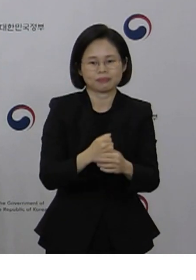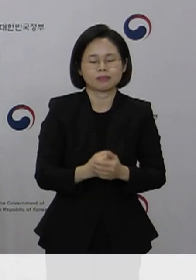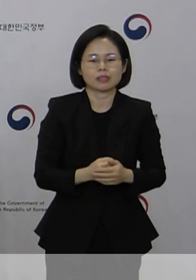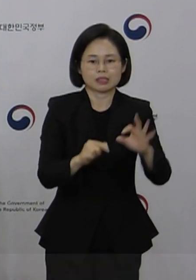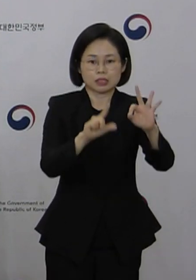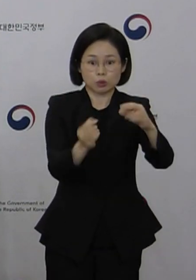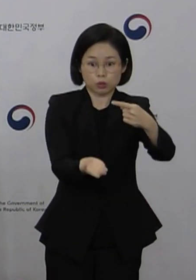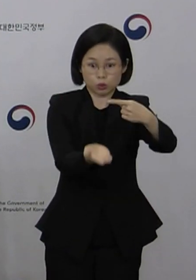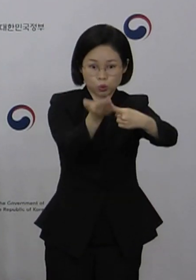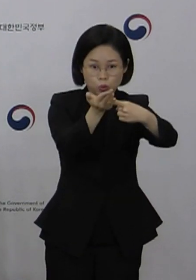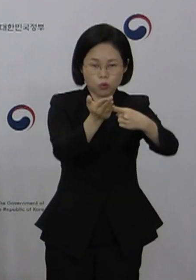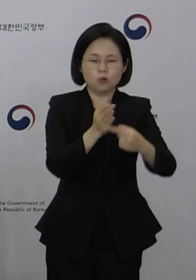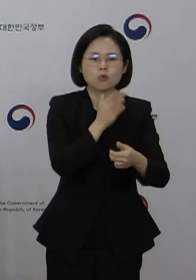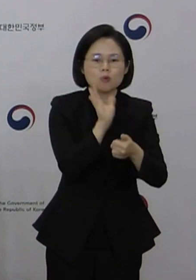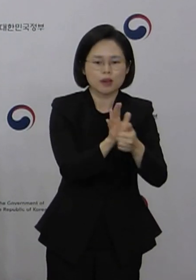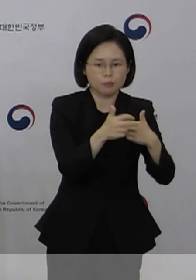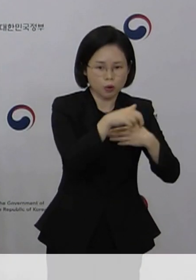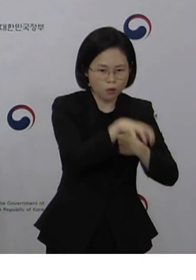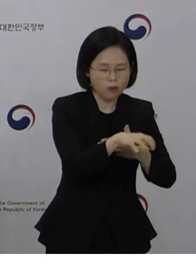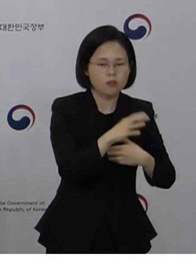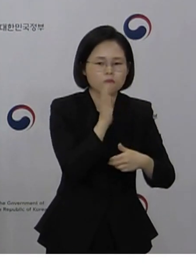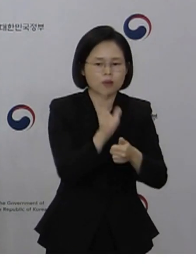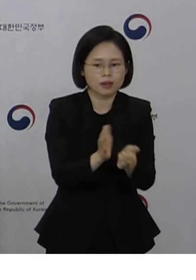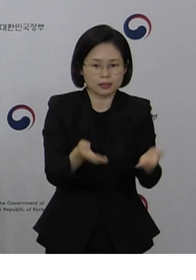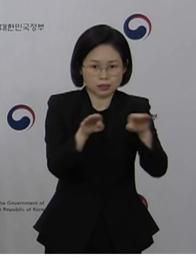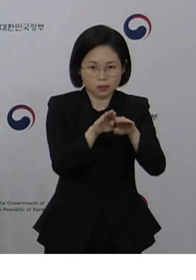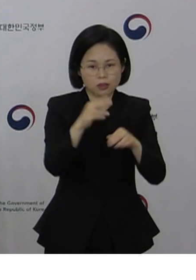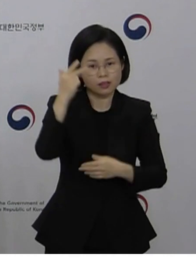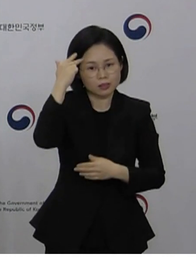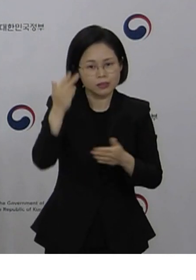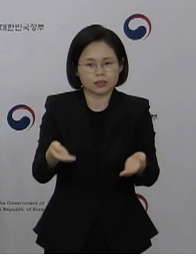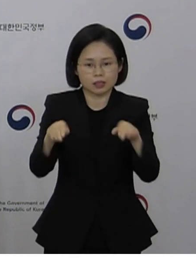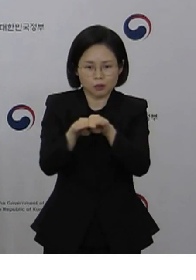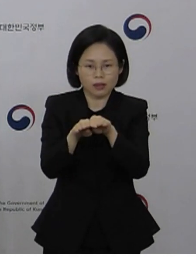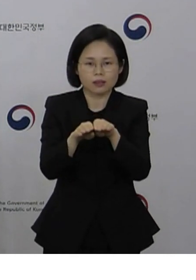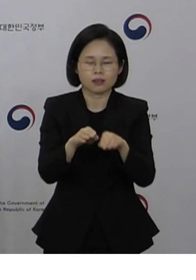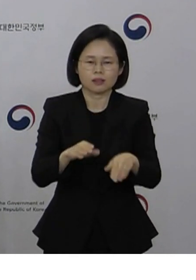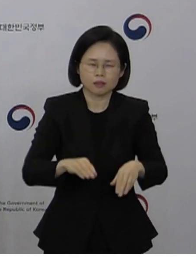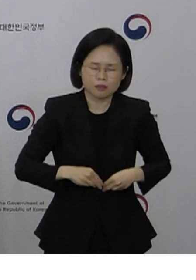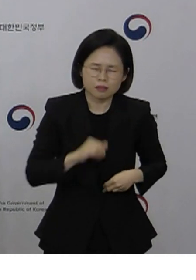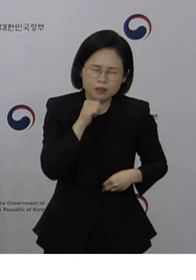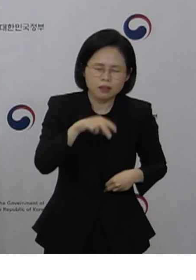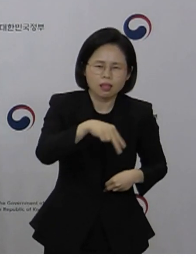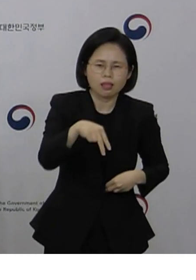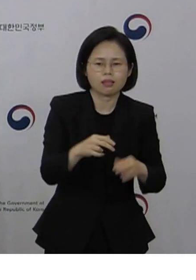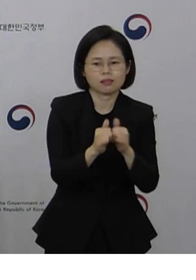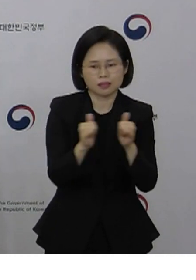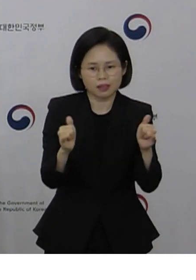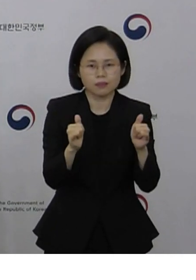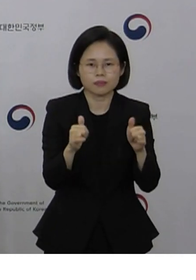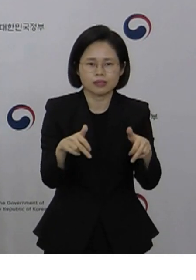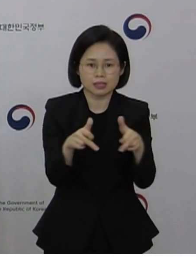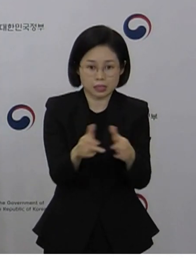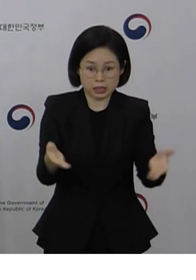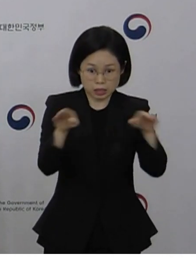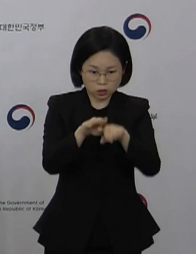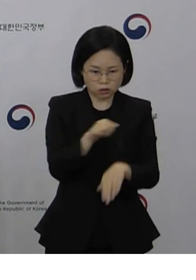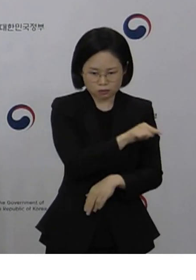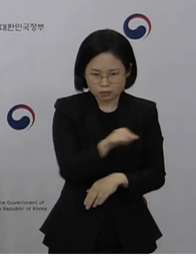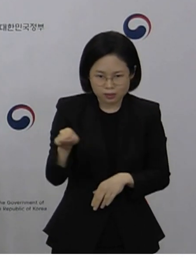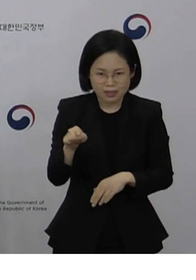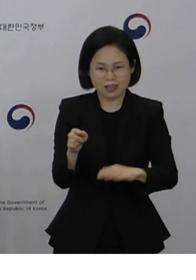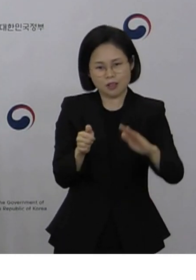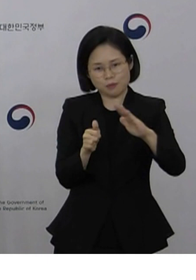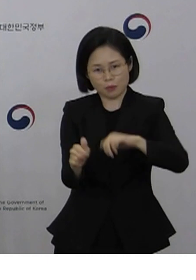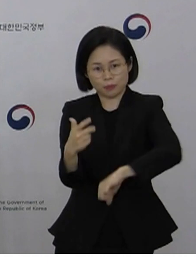요양병원, 요양시설, 정신건강증진시설, 노숙인 및 장애인 시설 등 감염 취약시설에 대한 방문